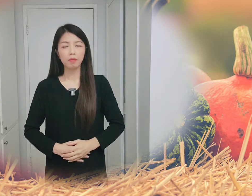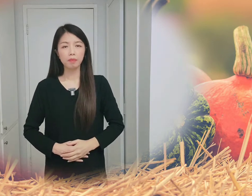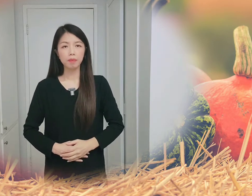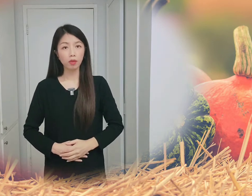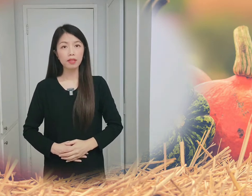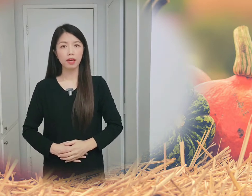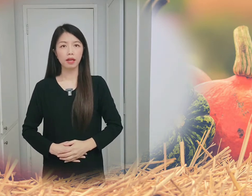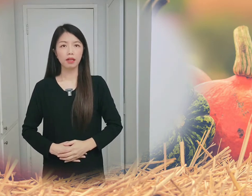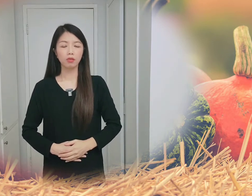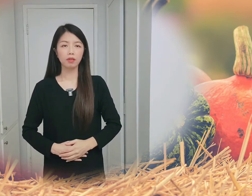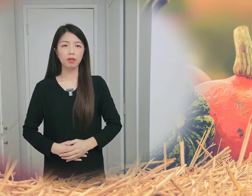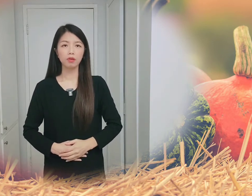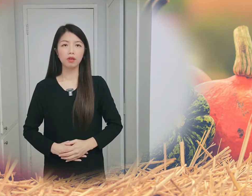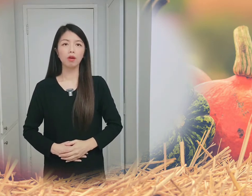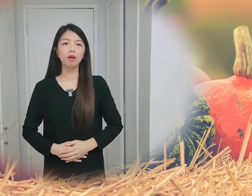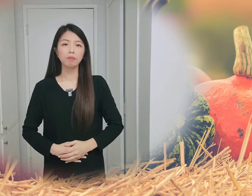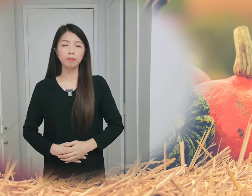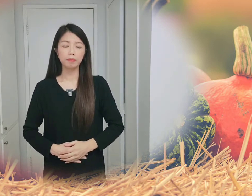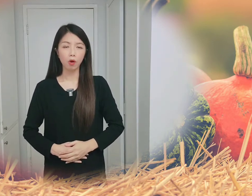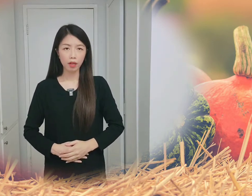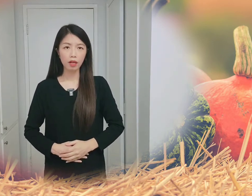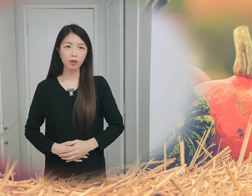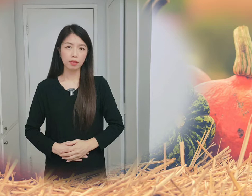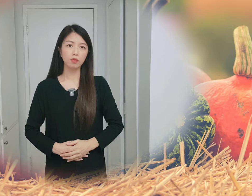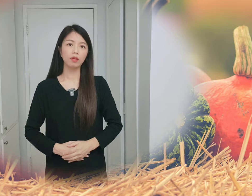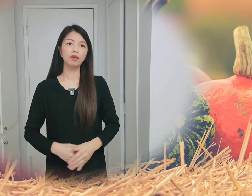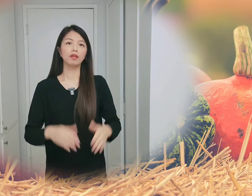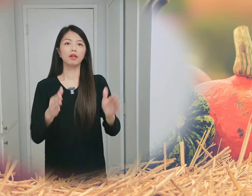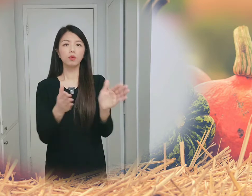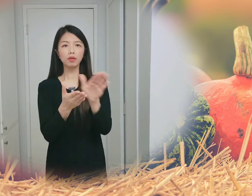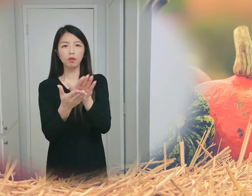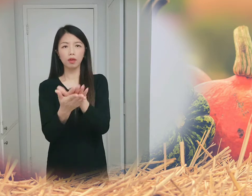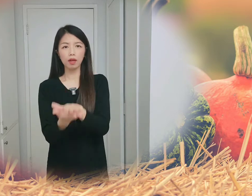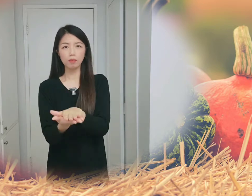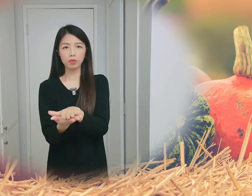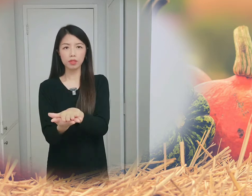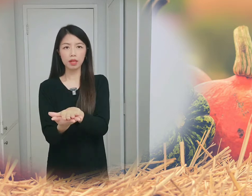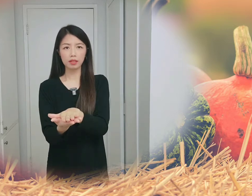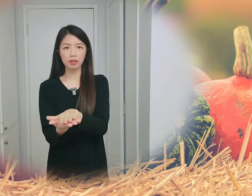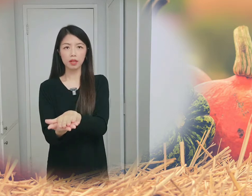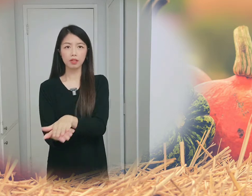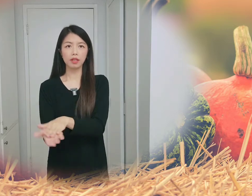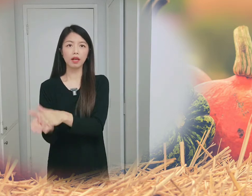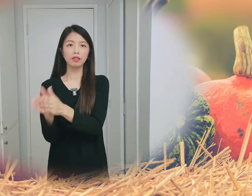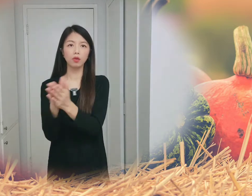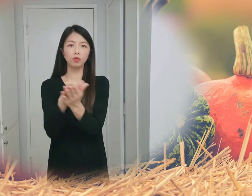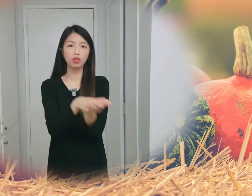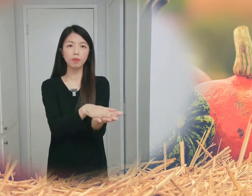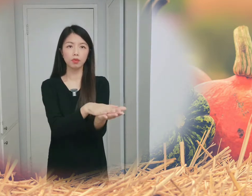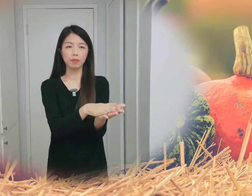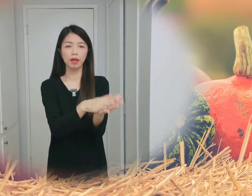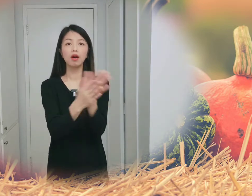않아, 변하지 않아, 이런 뜻의 수어죠. 변하다라고 하는 뜻의 수어는 손을 이렇게 붙인 상태에서 시작하셨다가